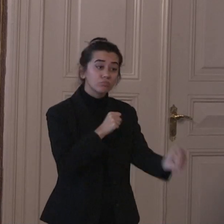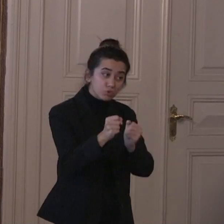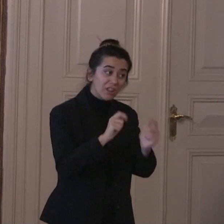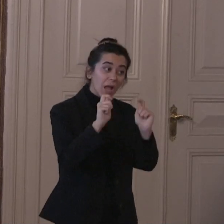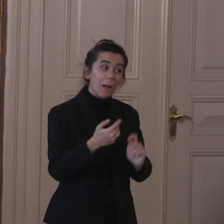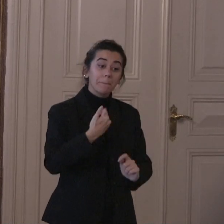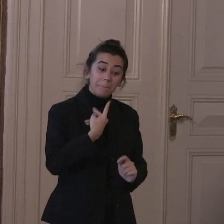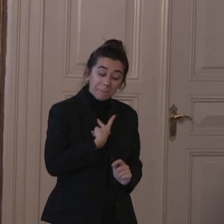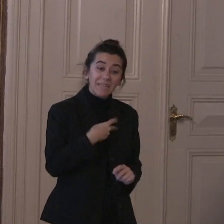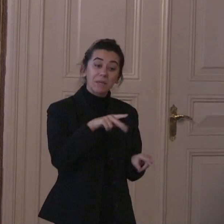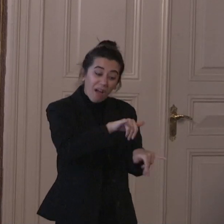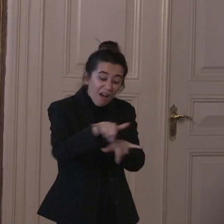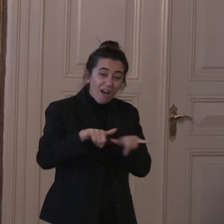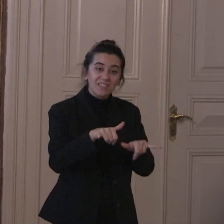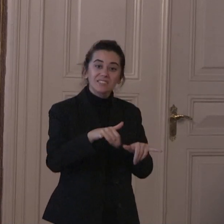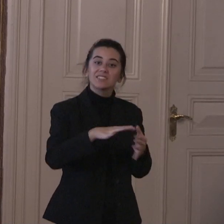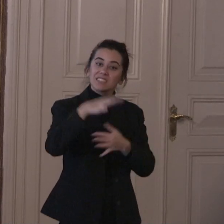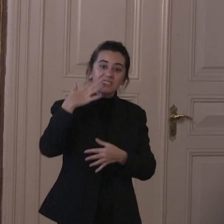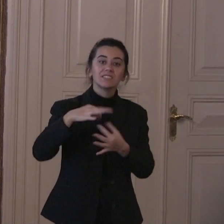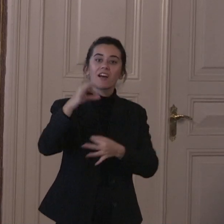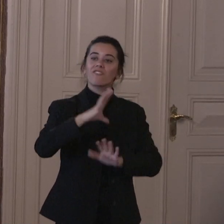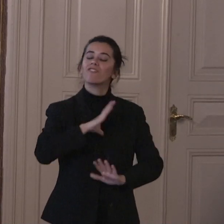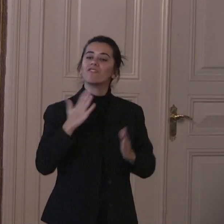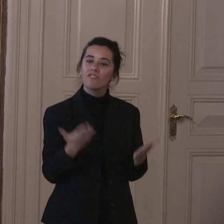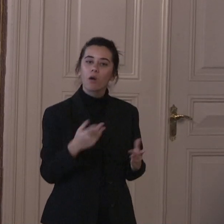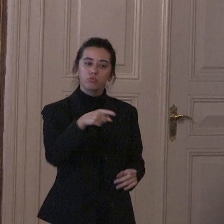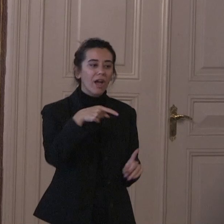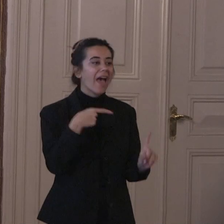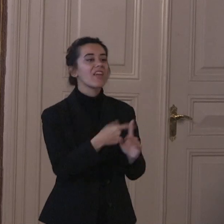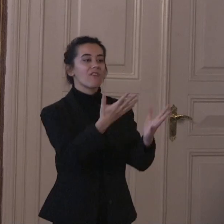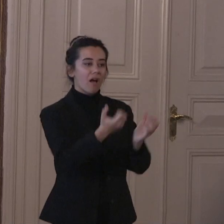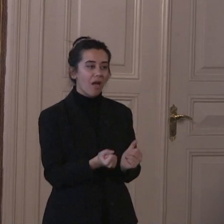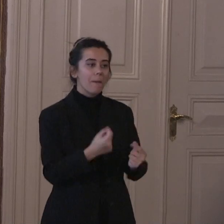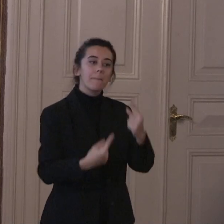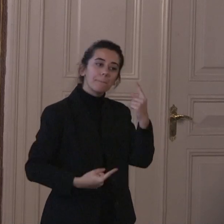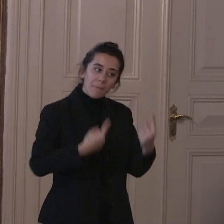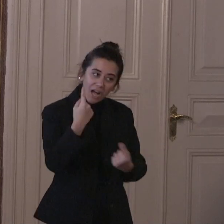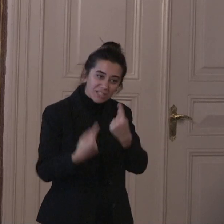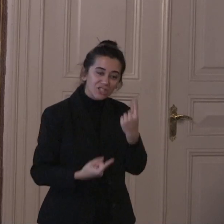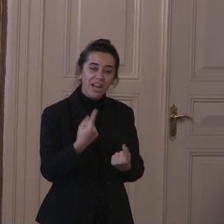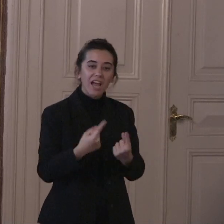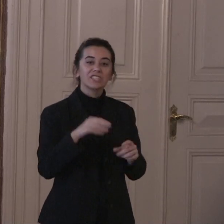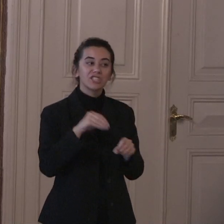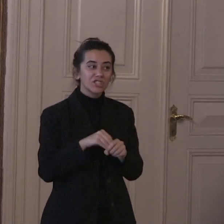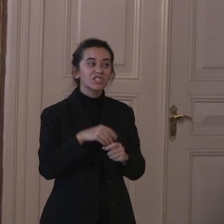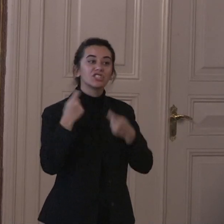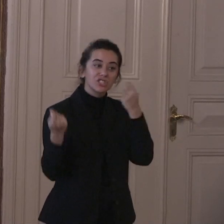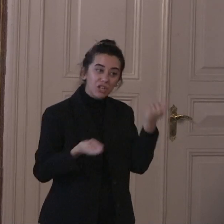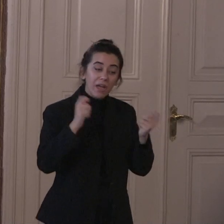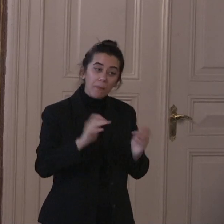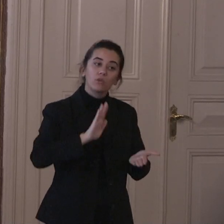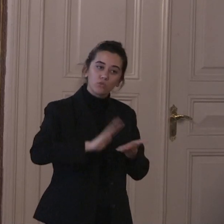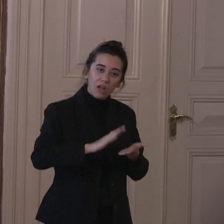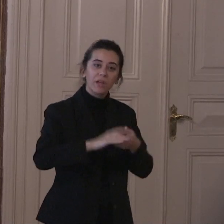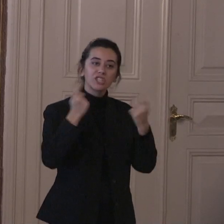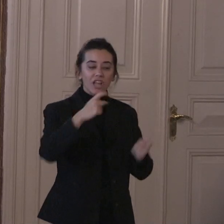dışımda insanlardır. Ve bunları gerçekten amaç edilmiş, bir şeyleri düzeltmeye çalışan bazı işte insanlar var ve